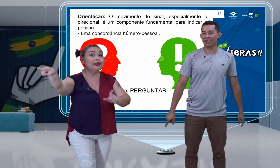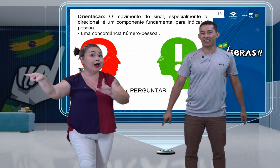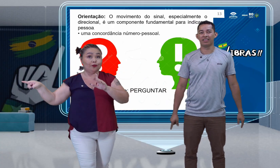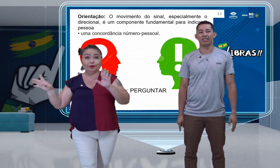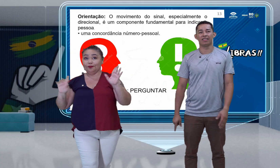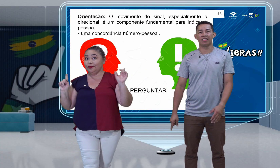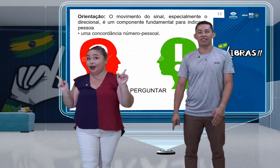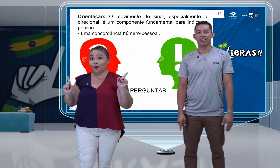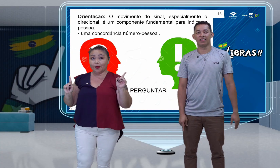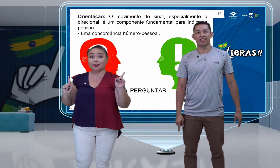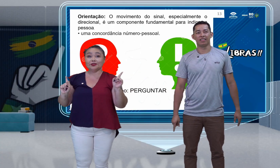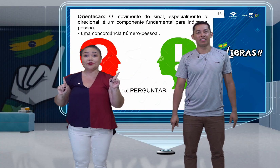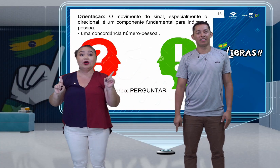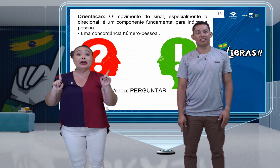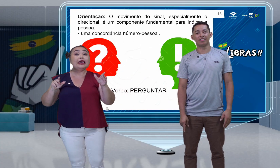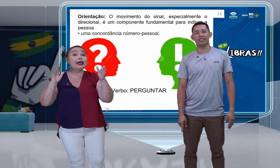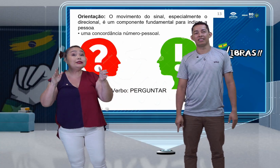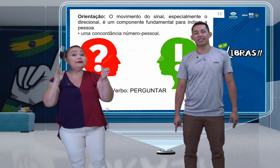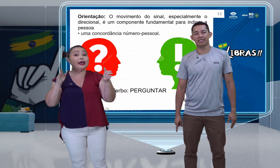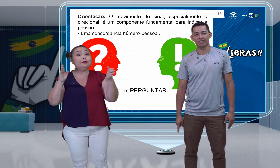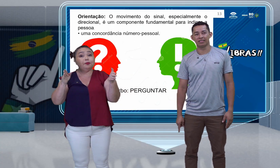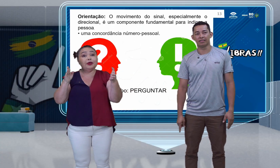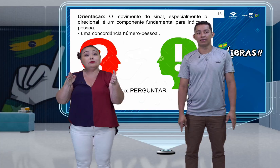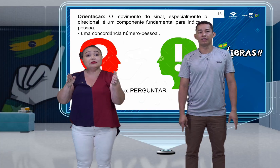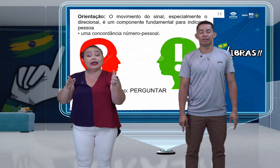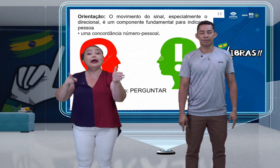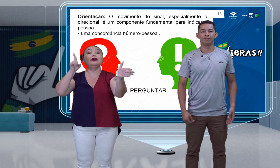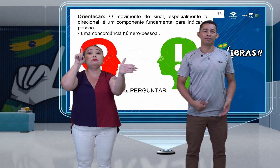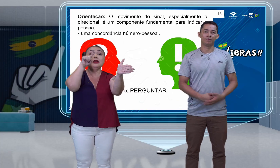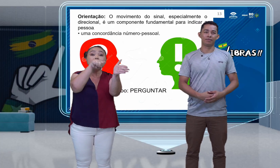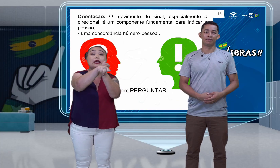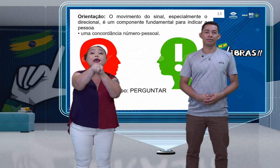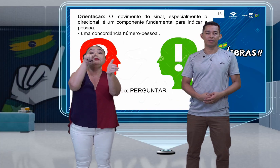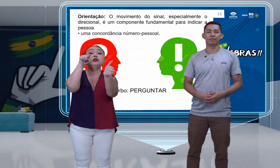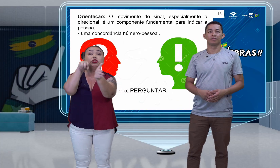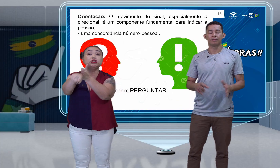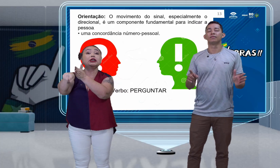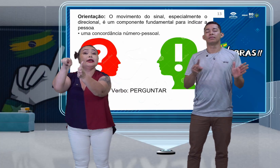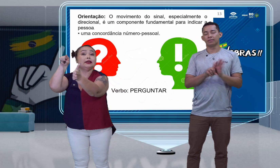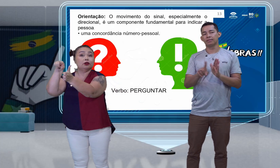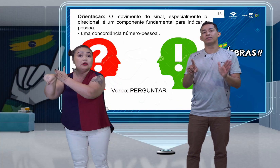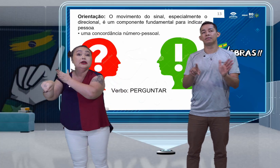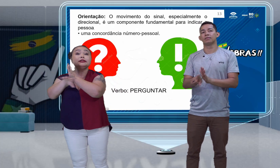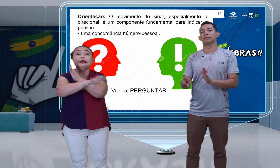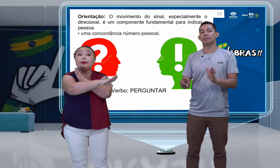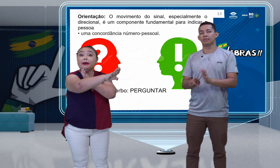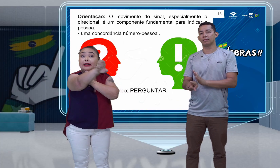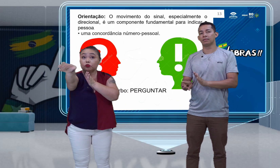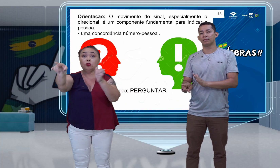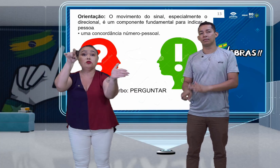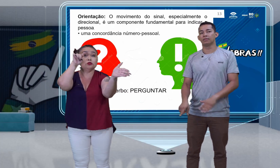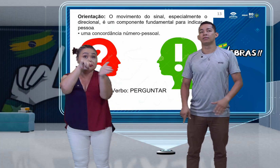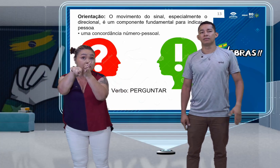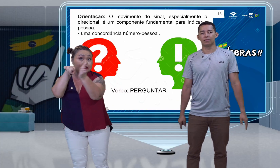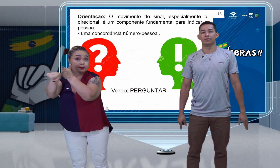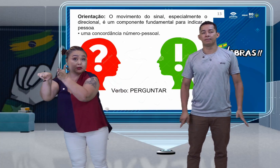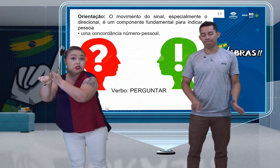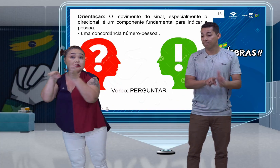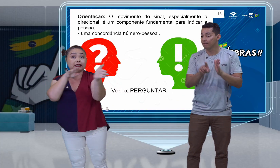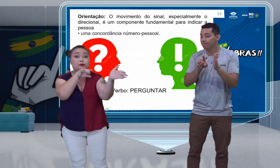Não, não posso. Esse verbo perguntar, eu tenho que repetir ele, ó. Se é para todos, eu tenho que repetir nesse